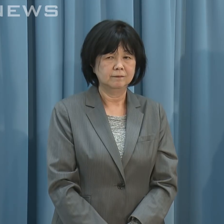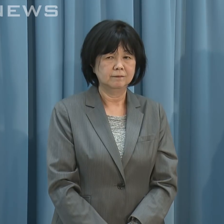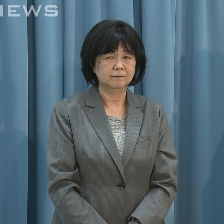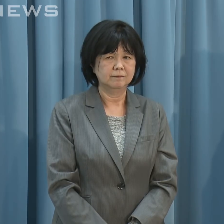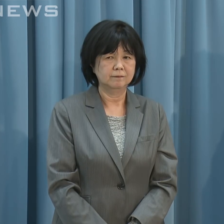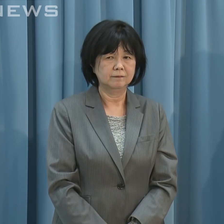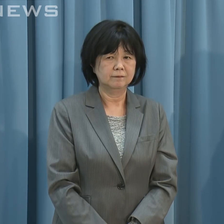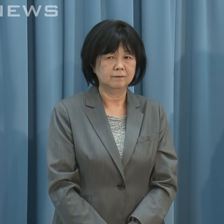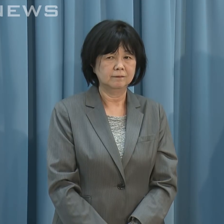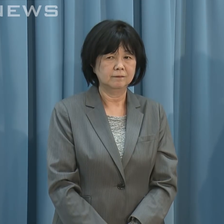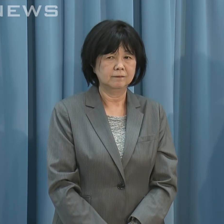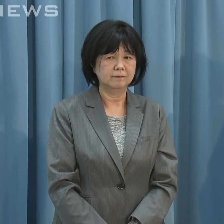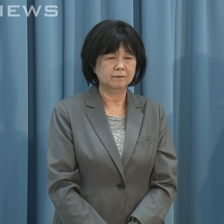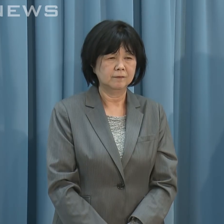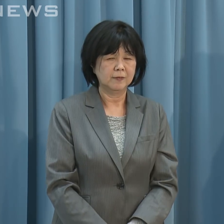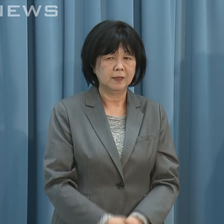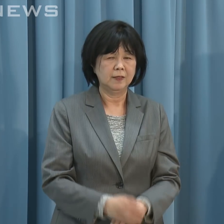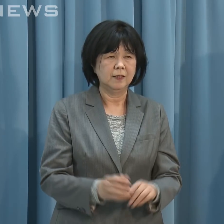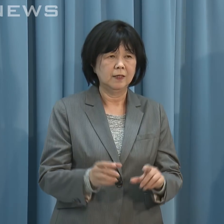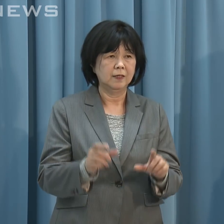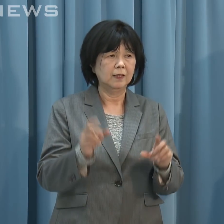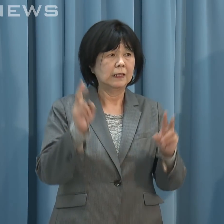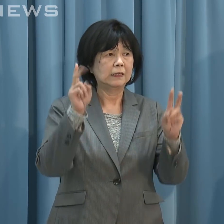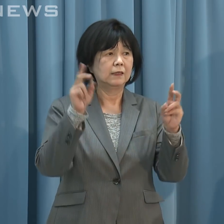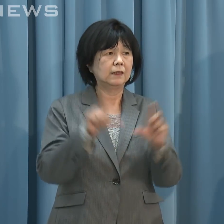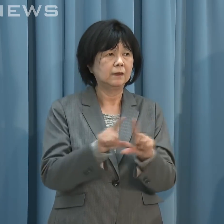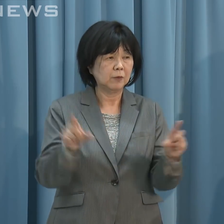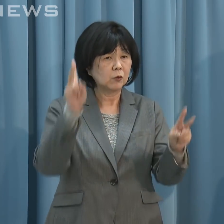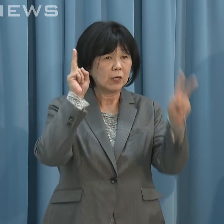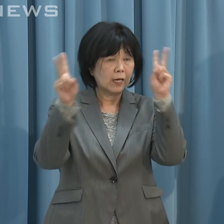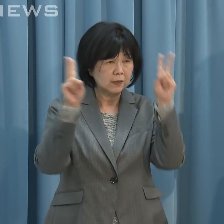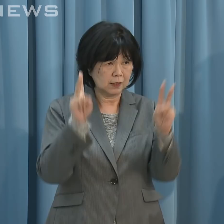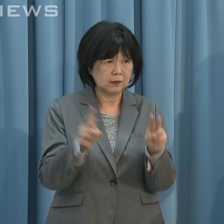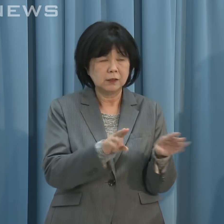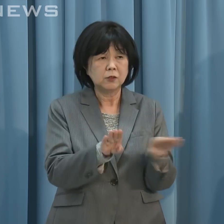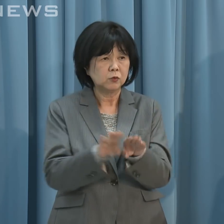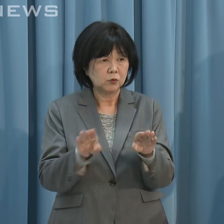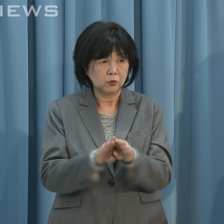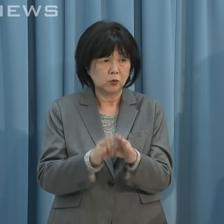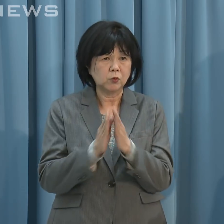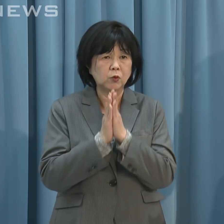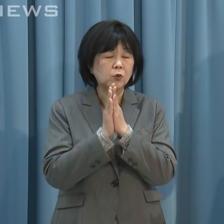はい、民間通信の休業要請をですね、しなかった理由の一つに、